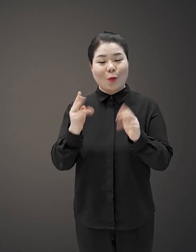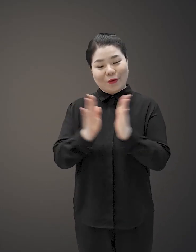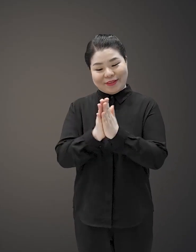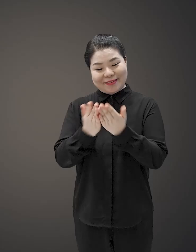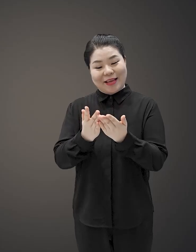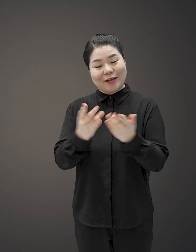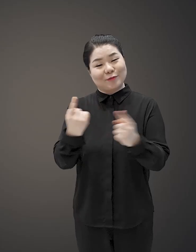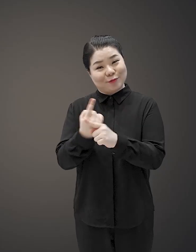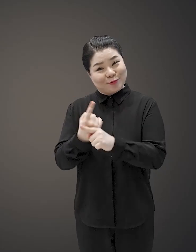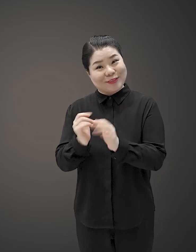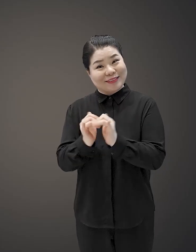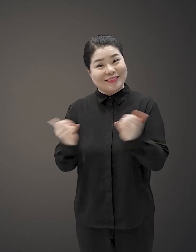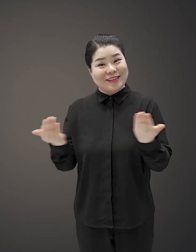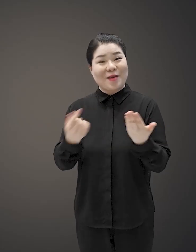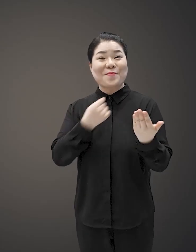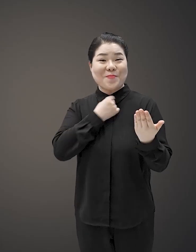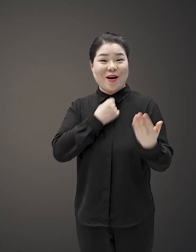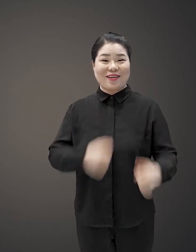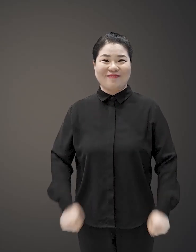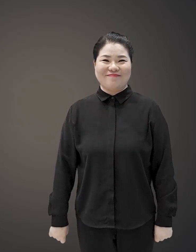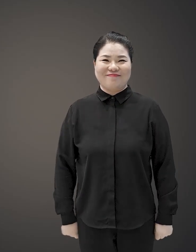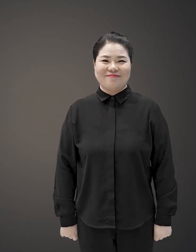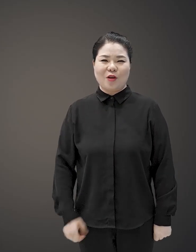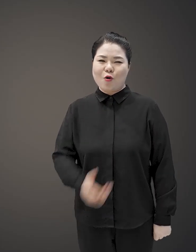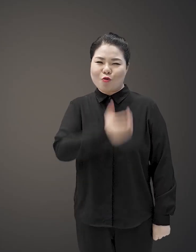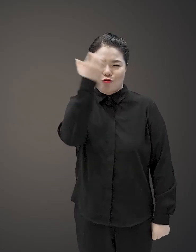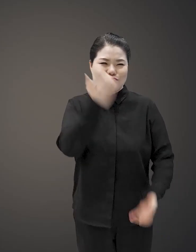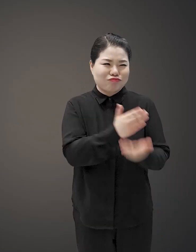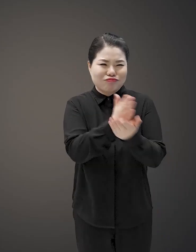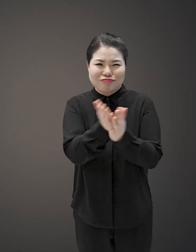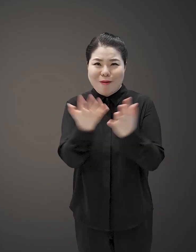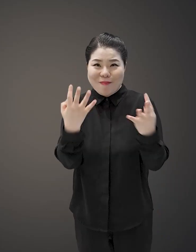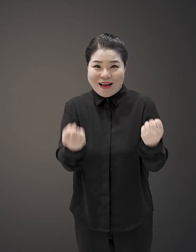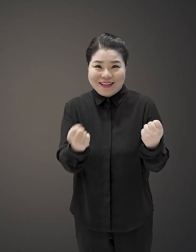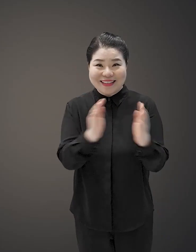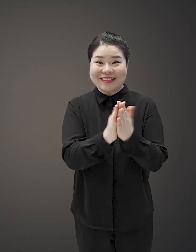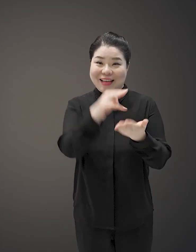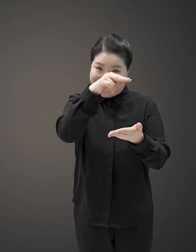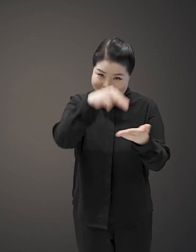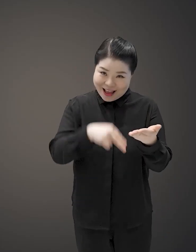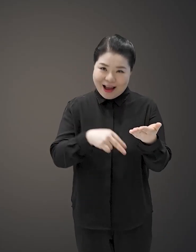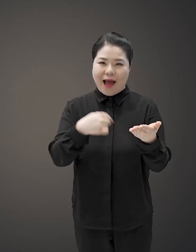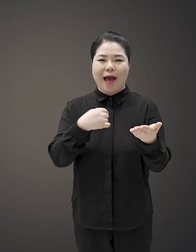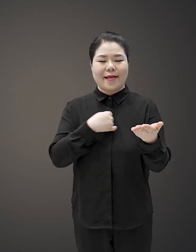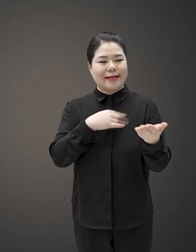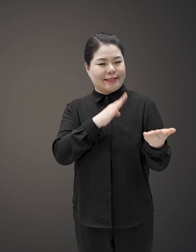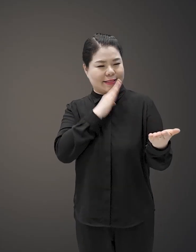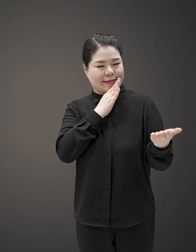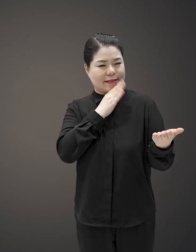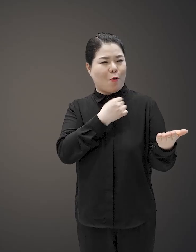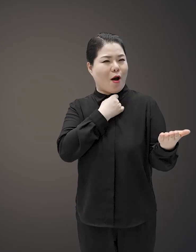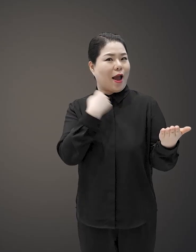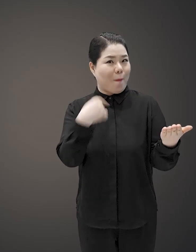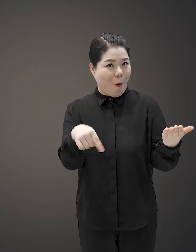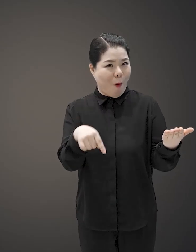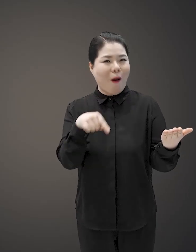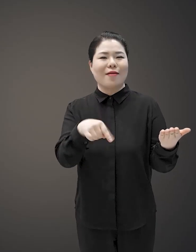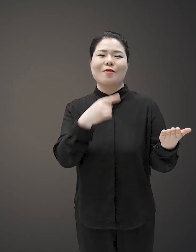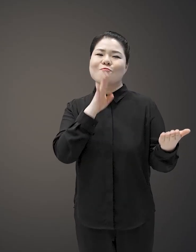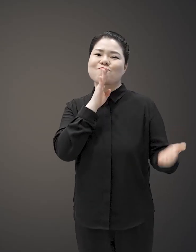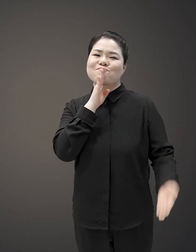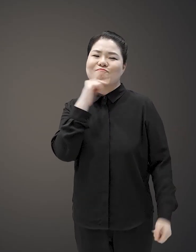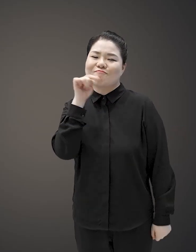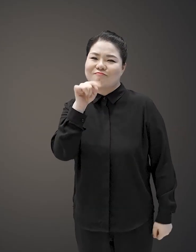책 편집하는 일쪽을 하고 싶기도 해요. 이렇게 꿈이 많은데 이 책을 통해서 점점 어떤 게 내 진짜 꿈인지 내가 정말 원하는